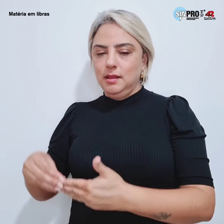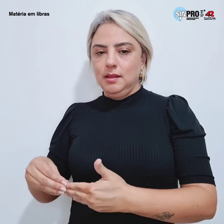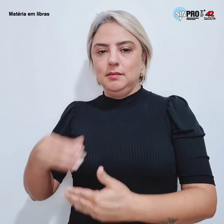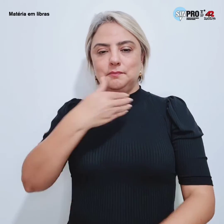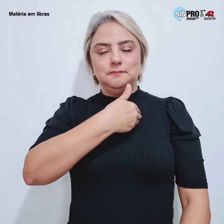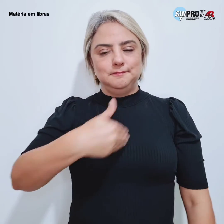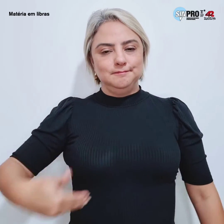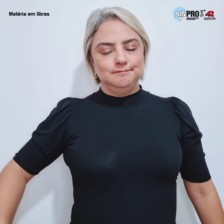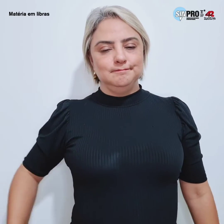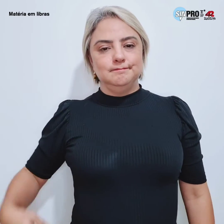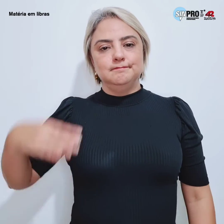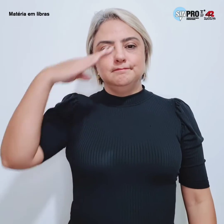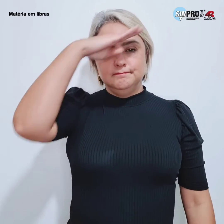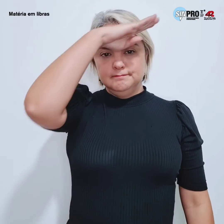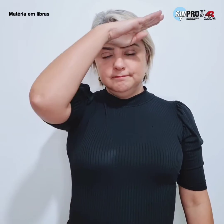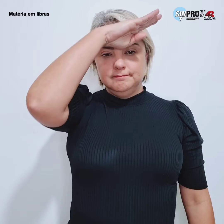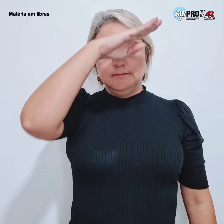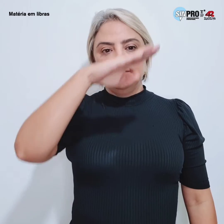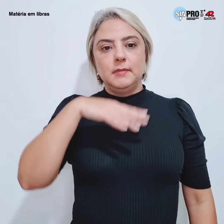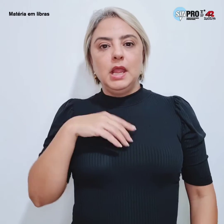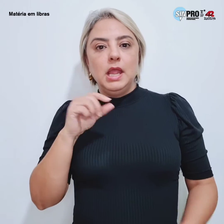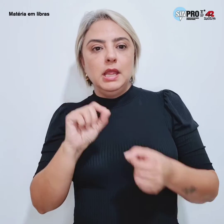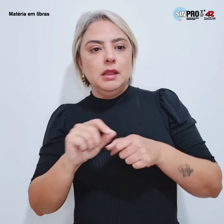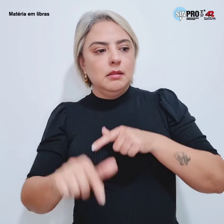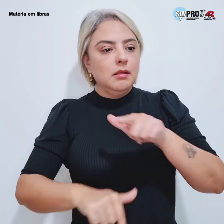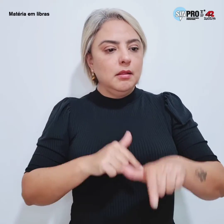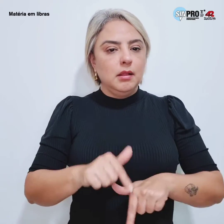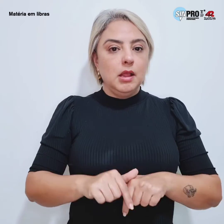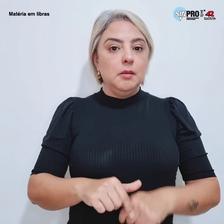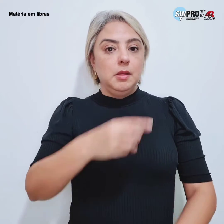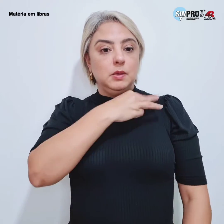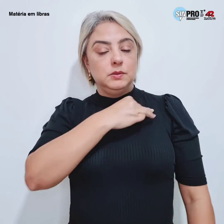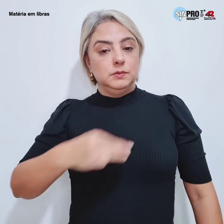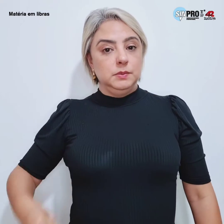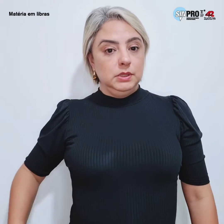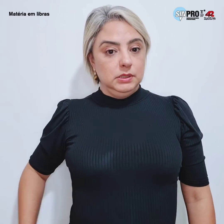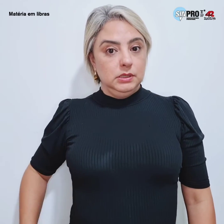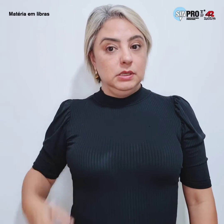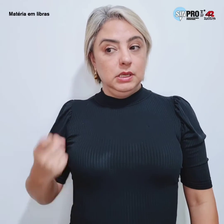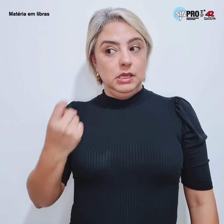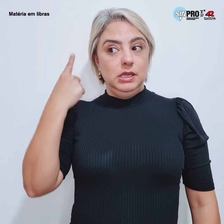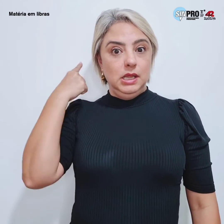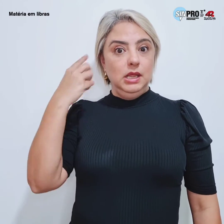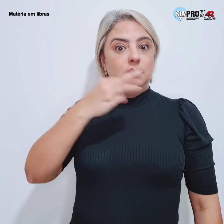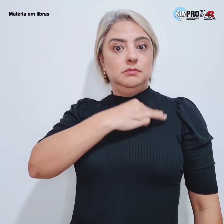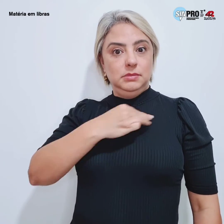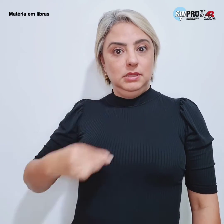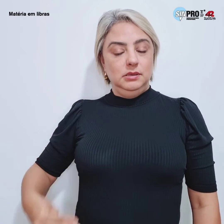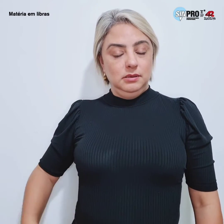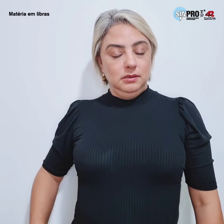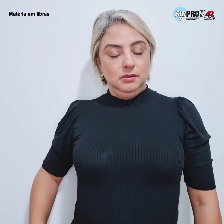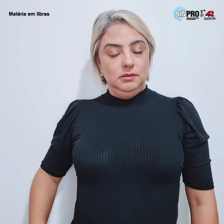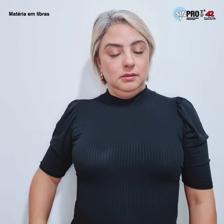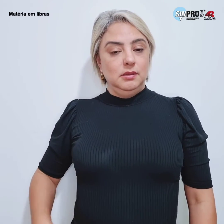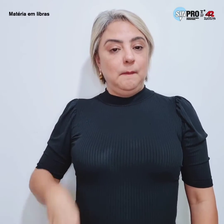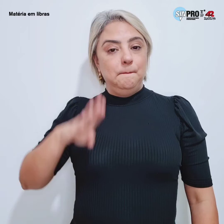pelo governo Bolsonaro, executadas pelos ministros e ex-ministros,